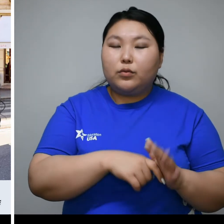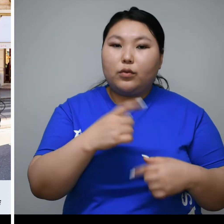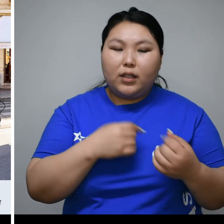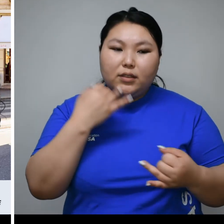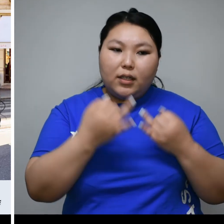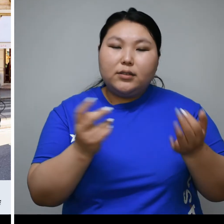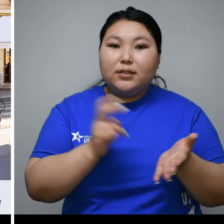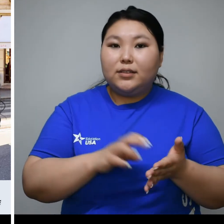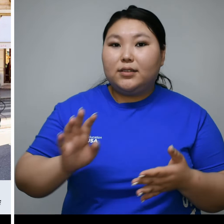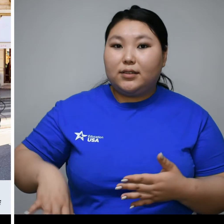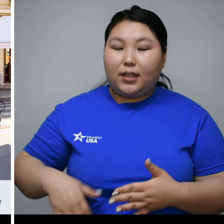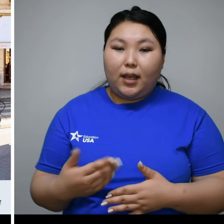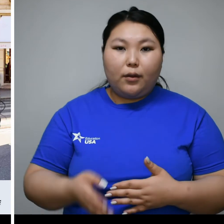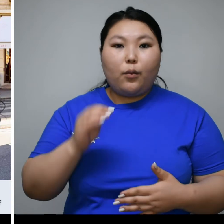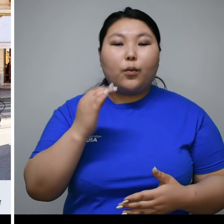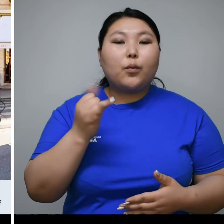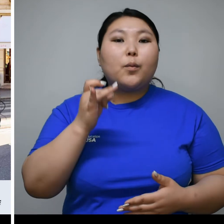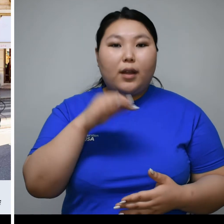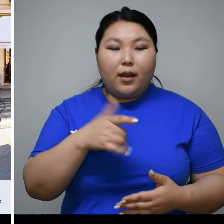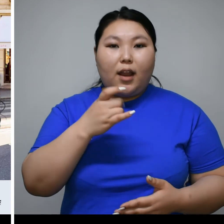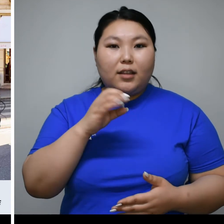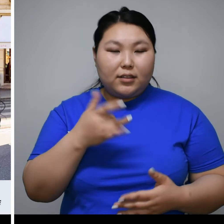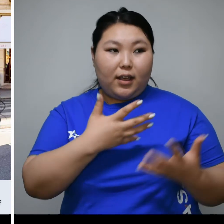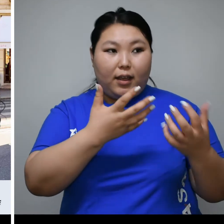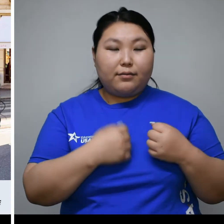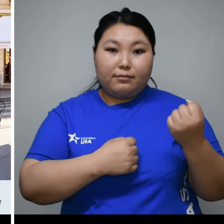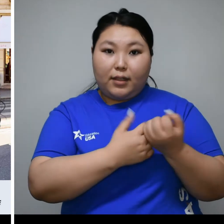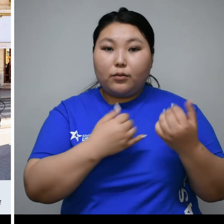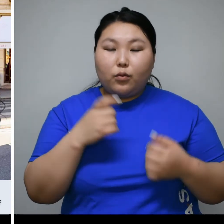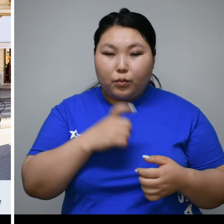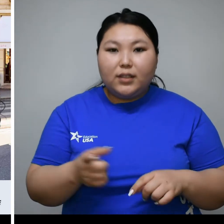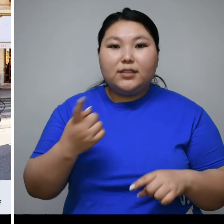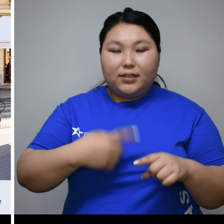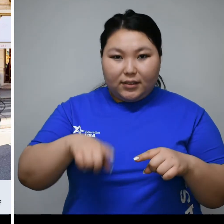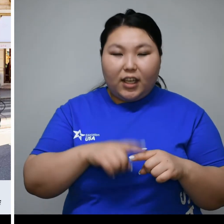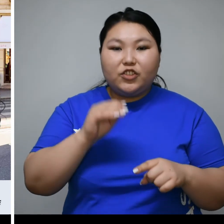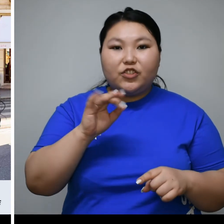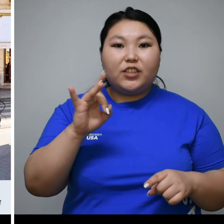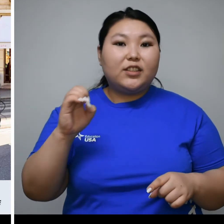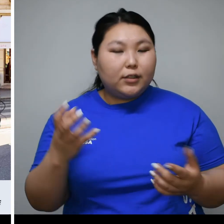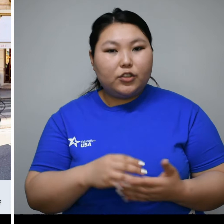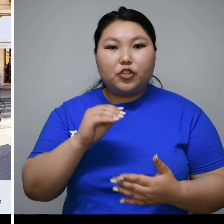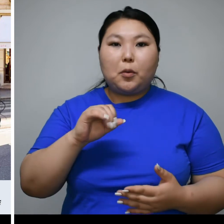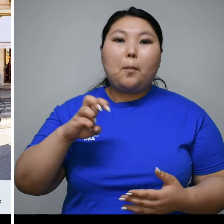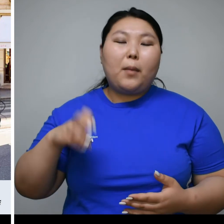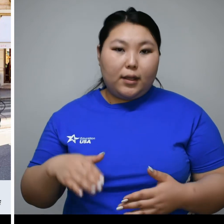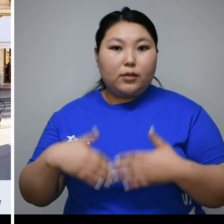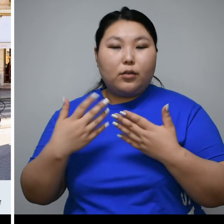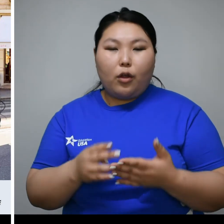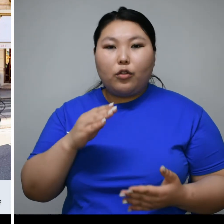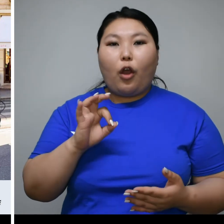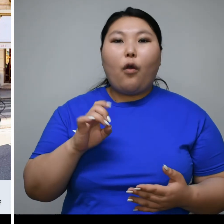бол ярилцлаганд тэнцсэний дараагаар Fulbright-ийн грант өгсөн хүмүүс нь дахиад одоо GR юм уу GMAT-аа